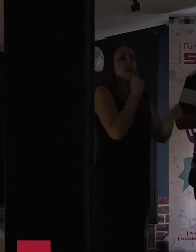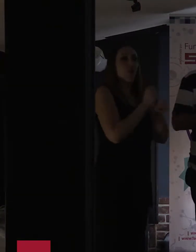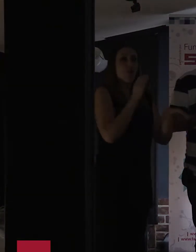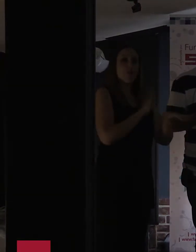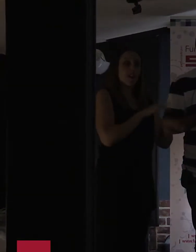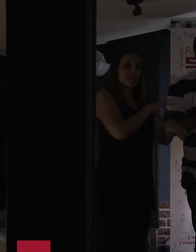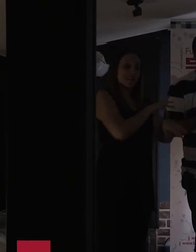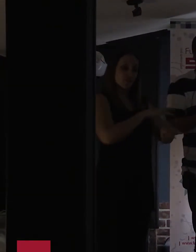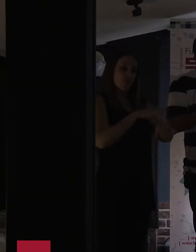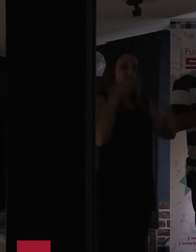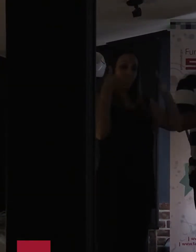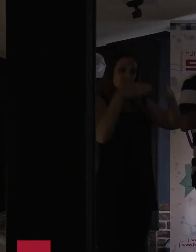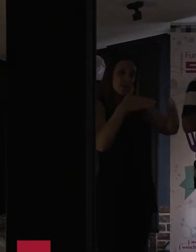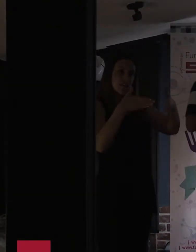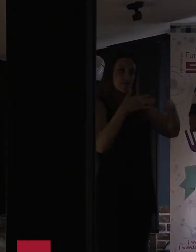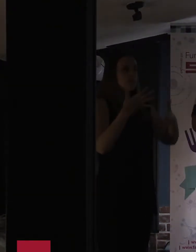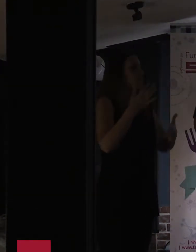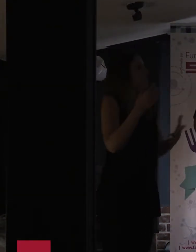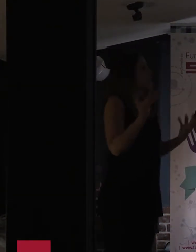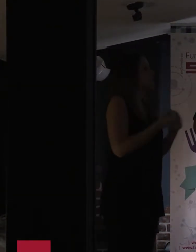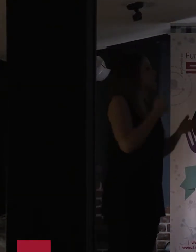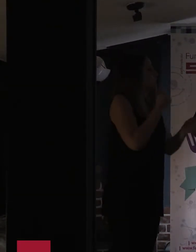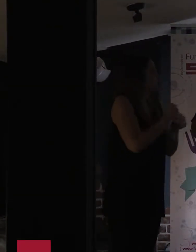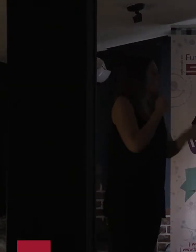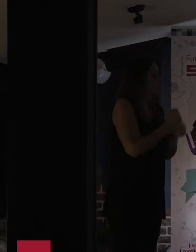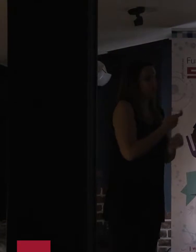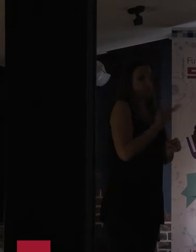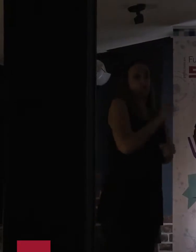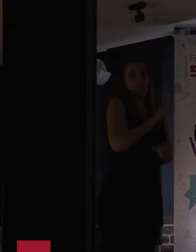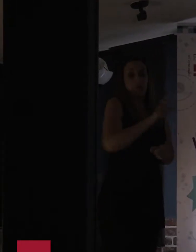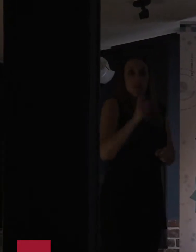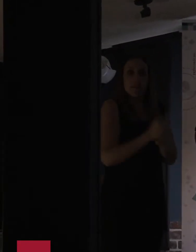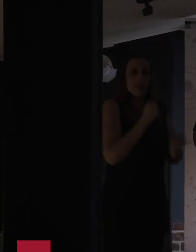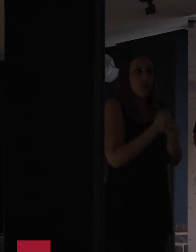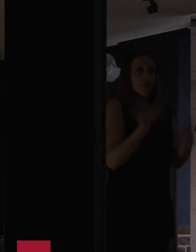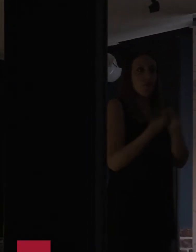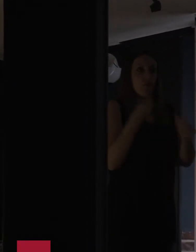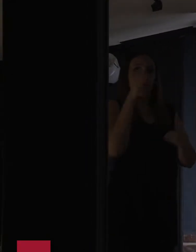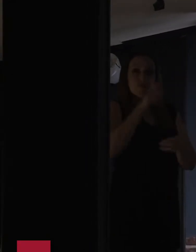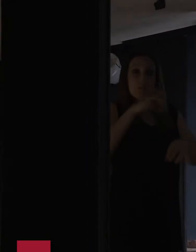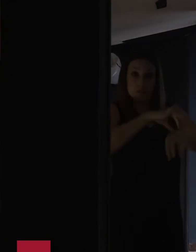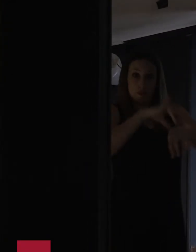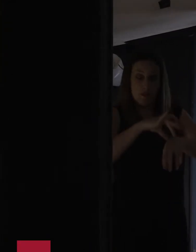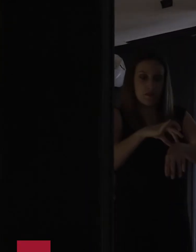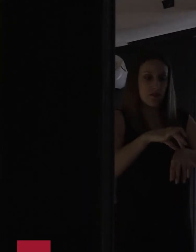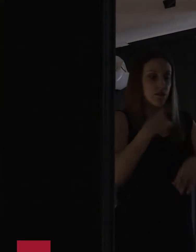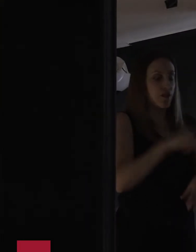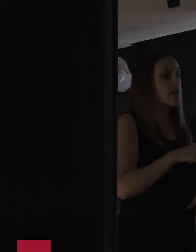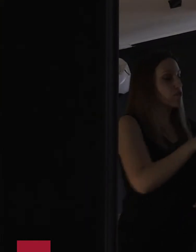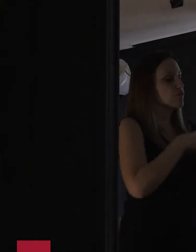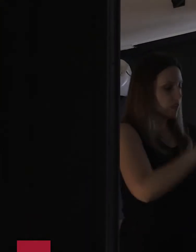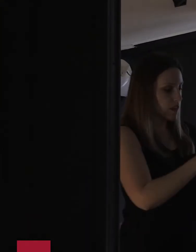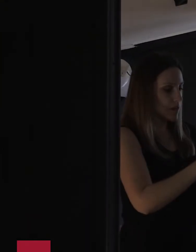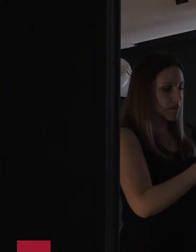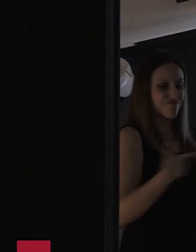asesoramiento. Estamos trabajando con gente que trabaja de manera habitual con los pacientes. Son los que nos dicen, esto merece la pena y